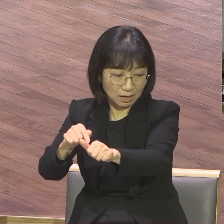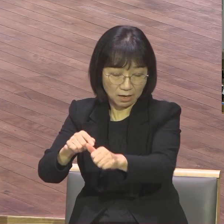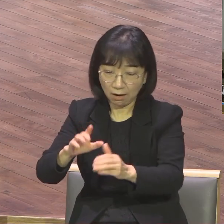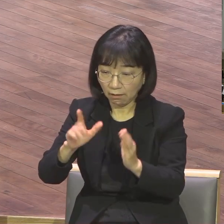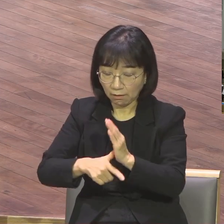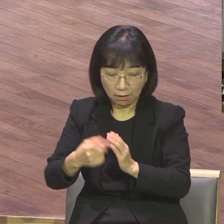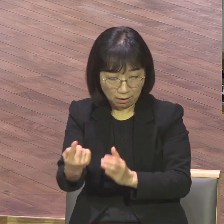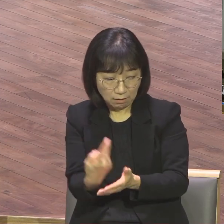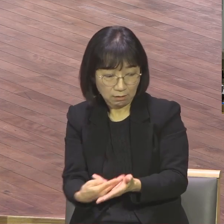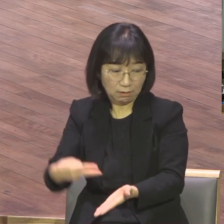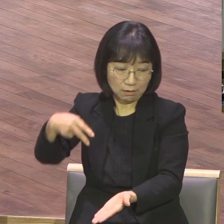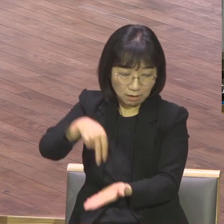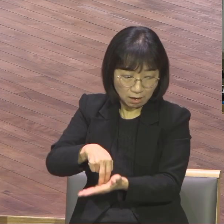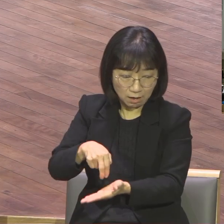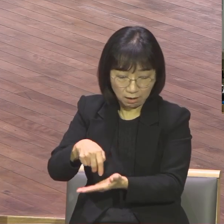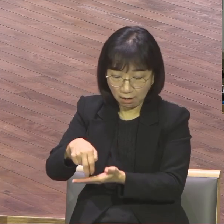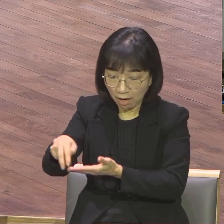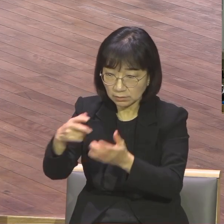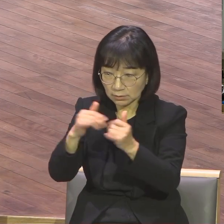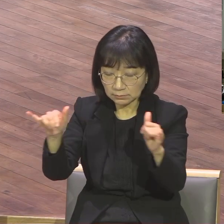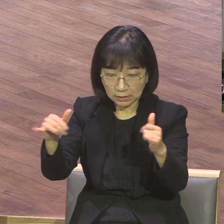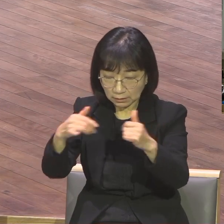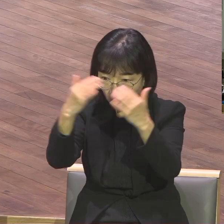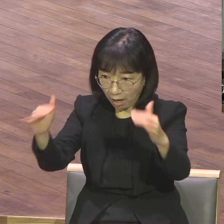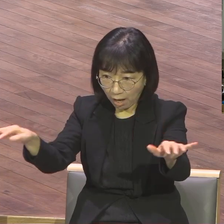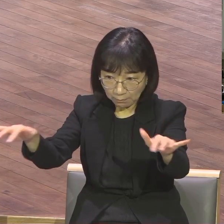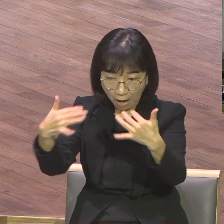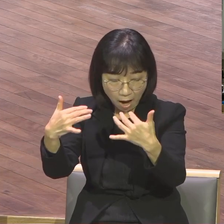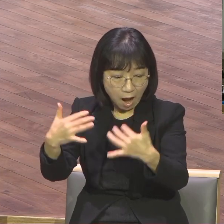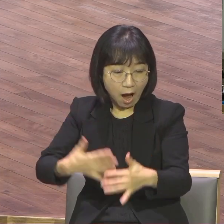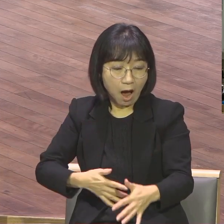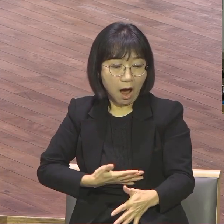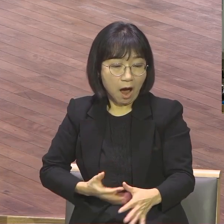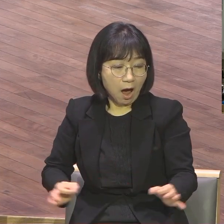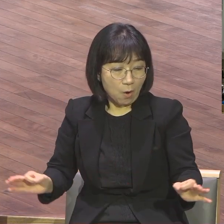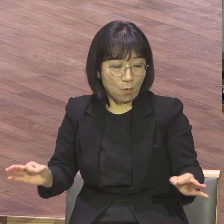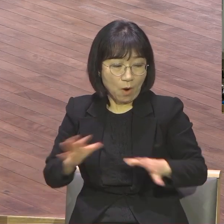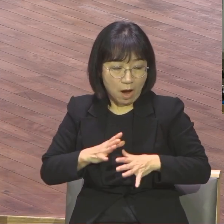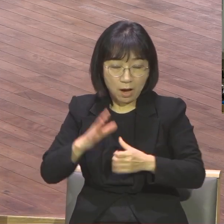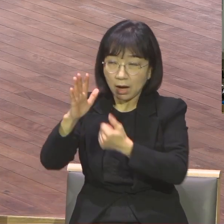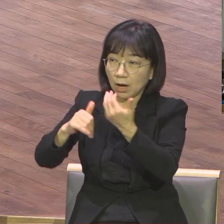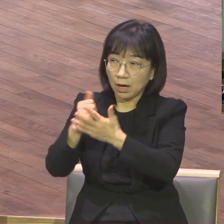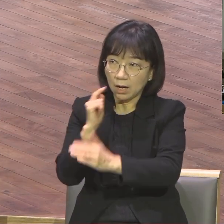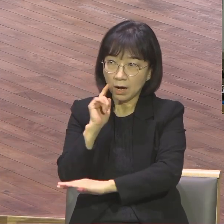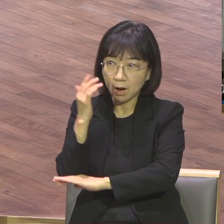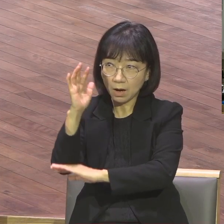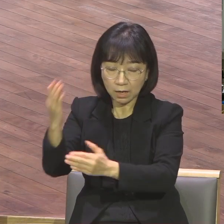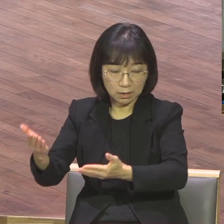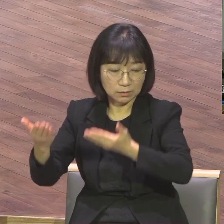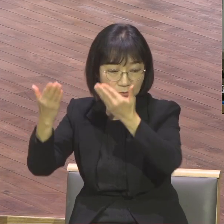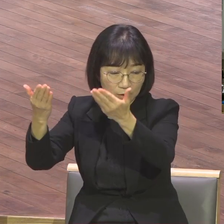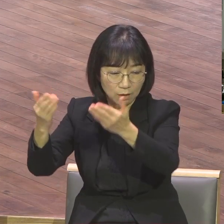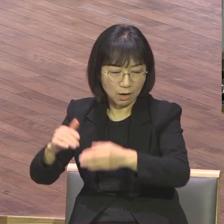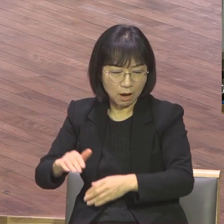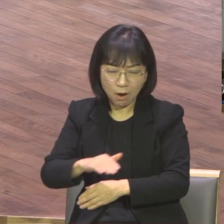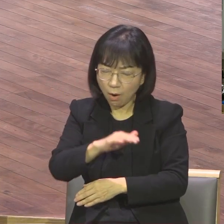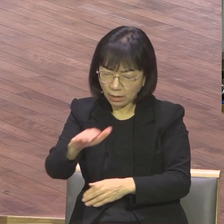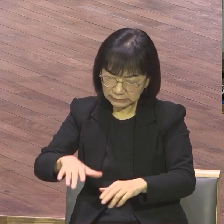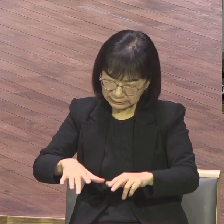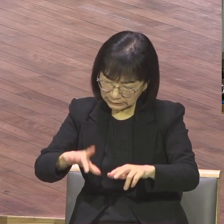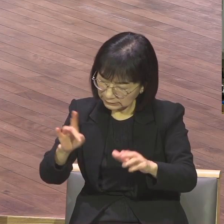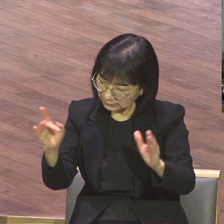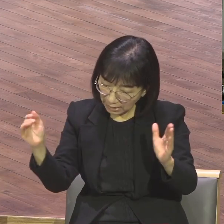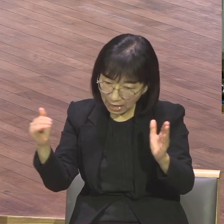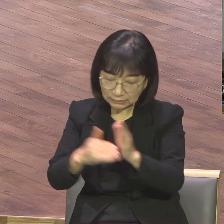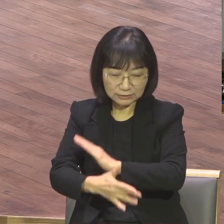상을 가지고 모든 사람 앞에서 나가거늘 그들이 다 놀라 하나님께 영광을 돌리며 이르되 우리가 이런 일을 도무지 보지